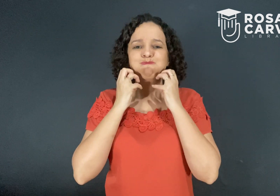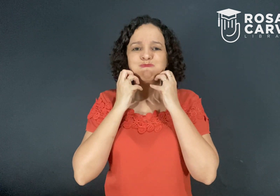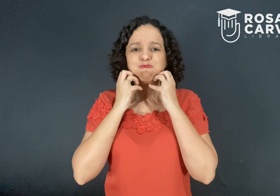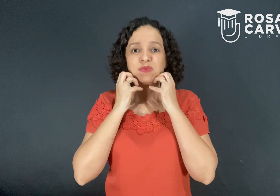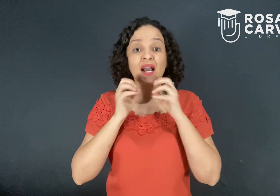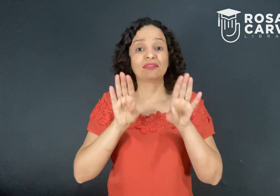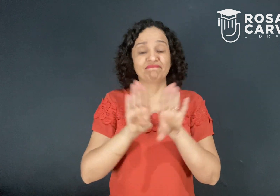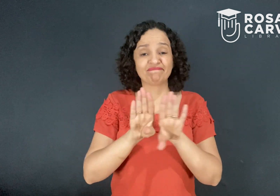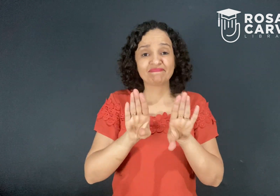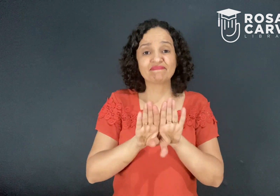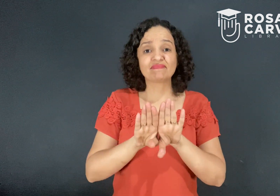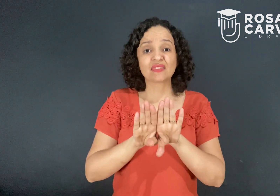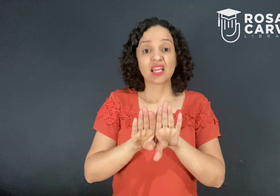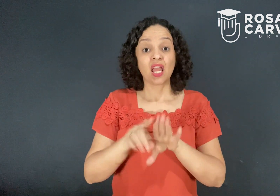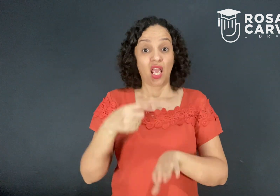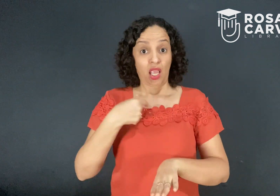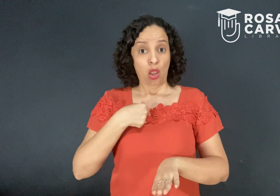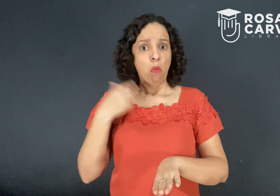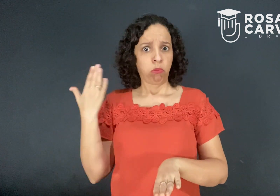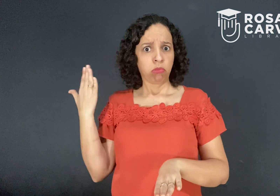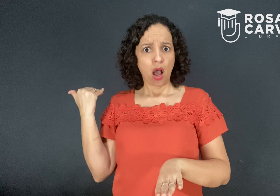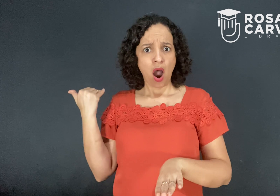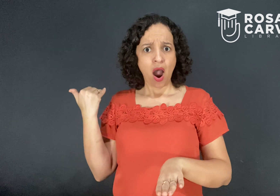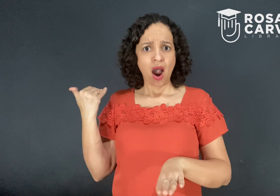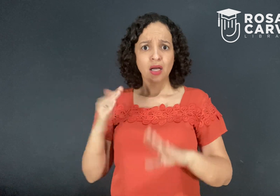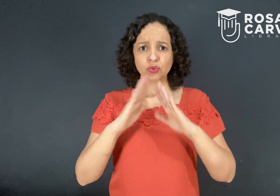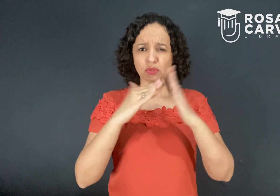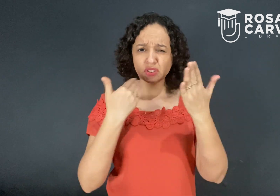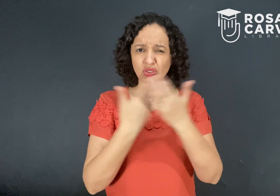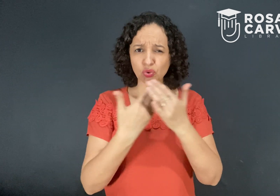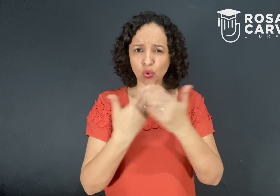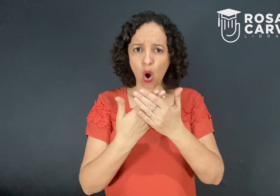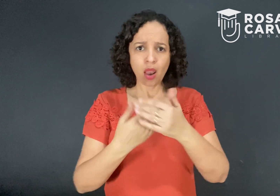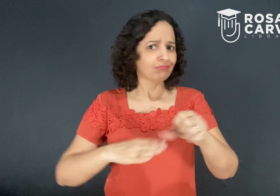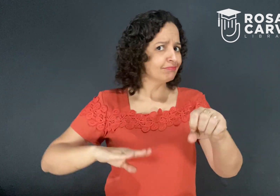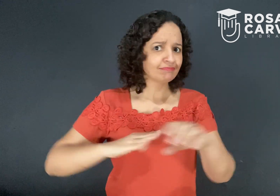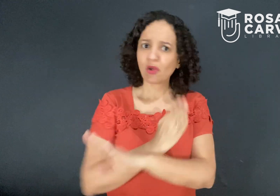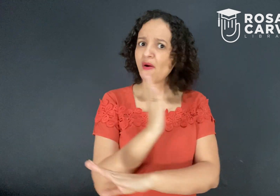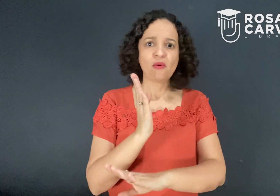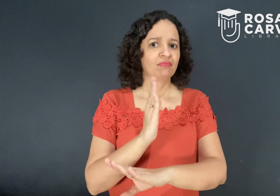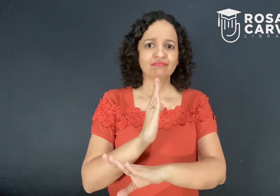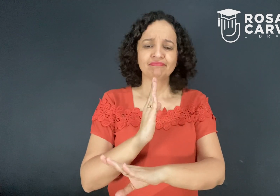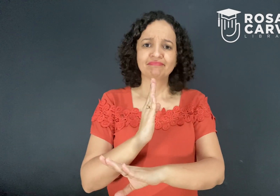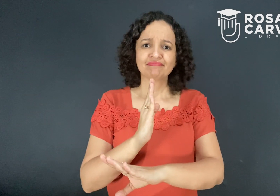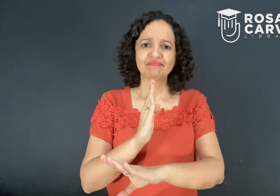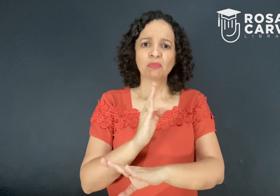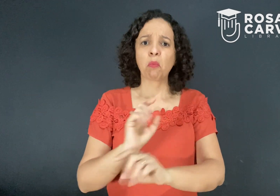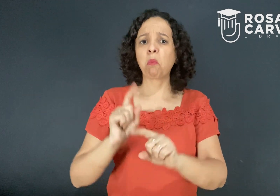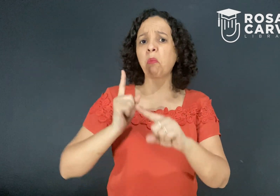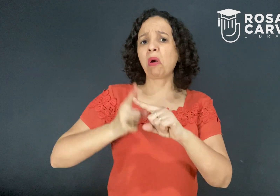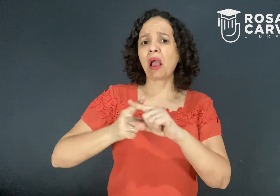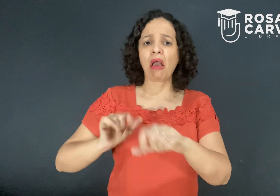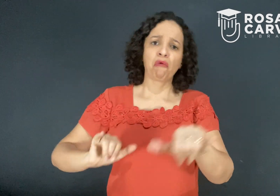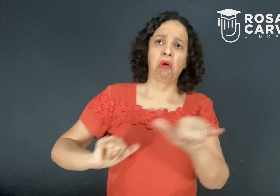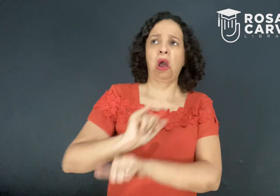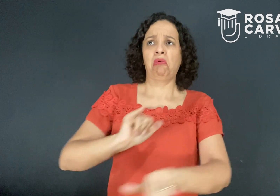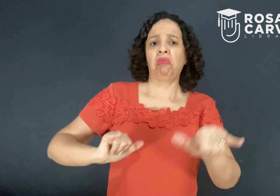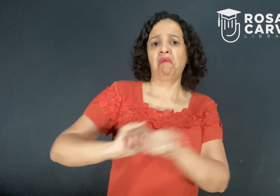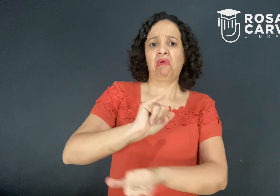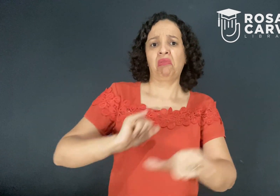de garganta. Cheguei a reprovar na escola porque faltava muito, estava sempre